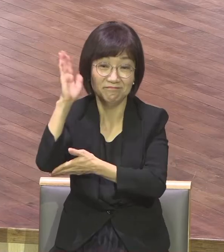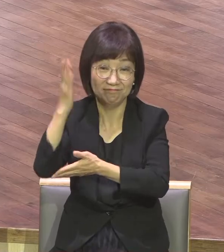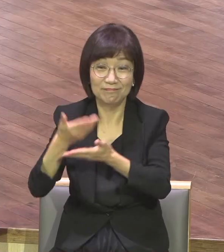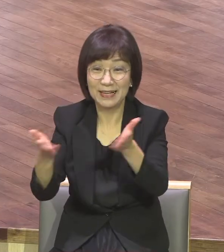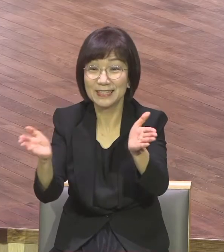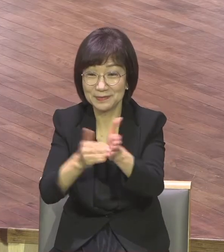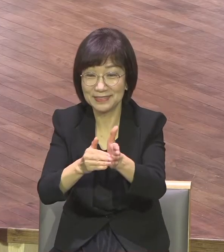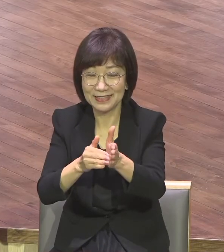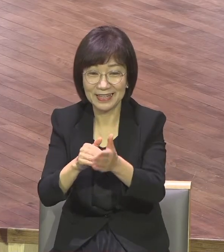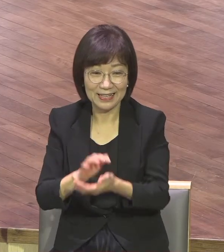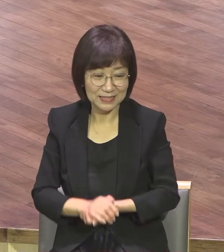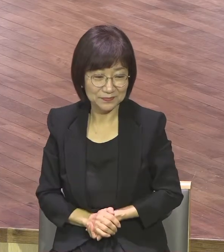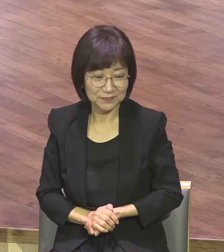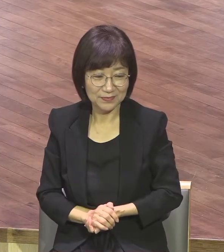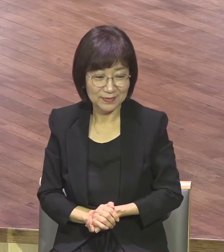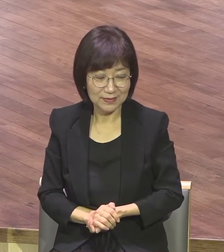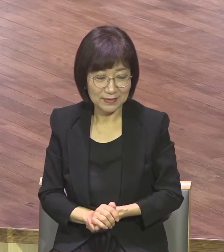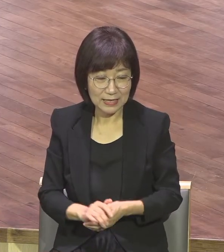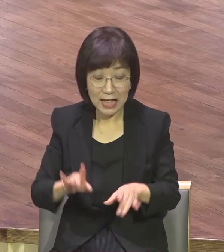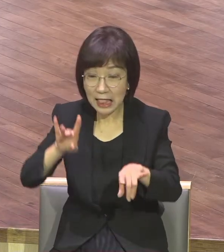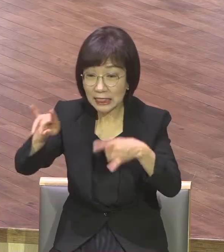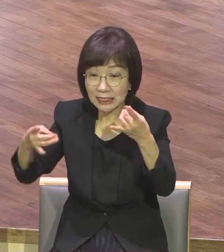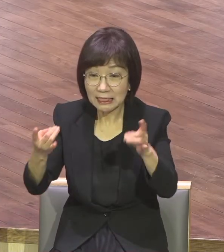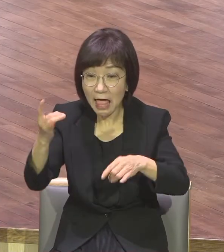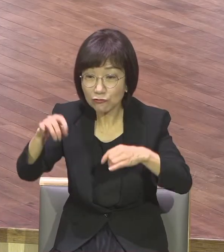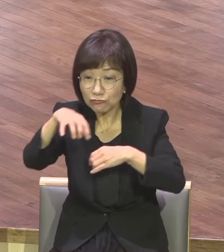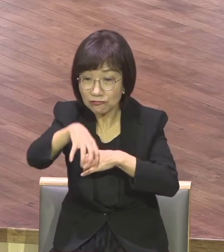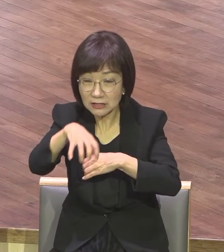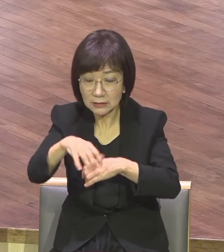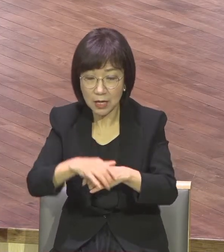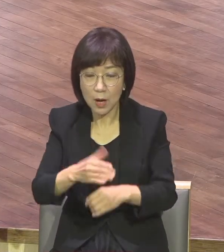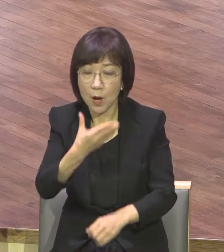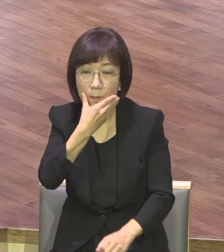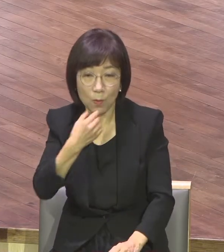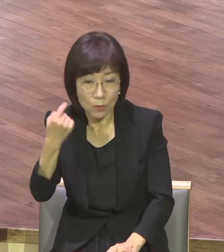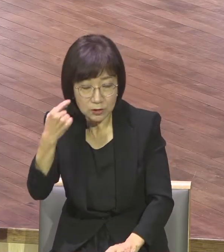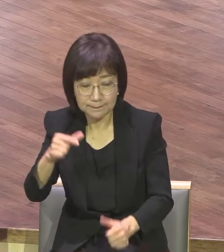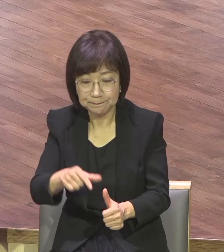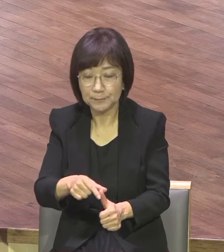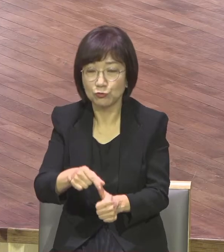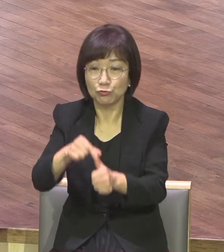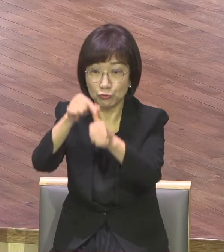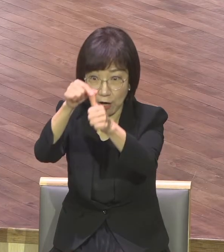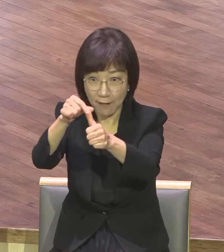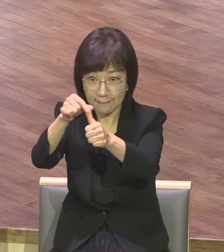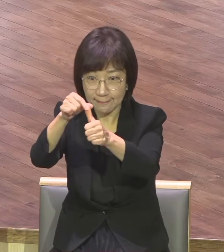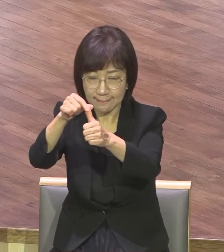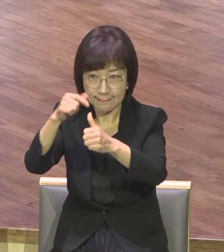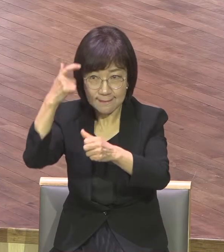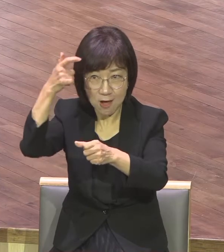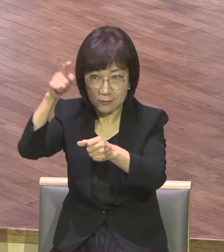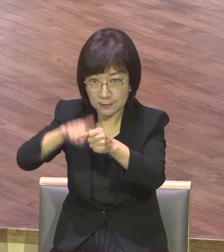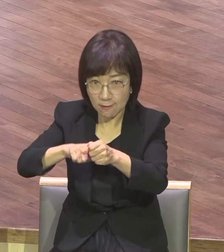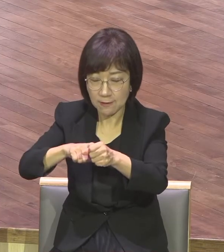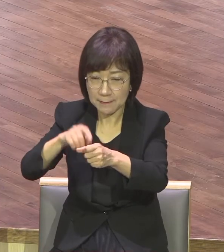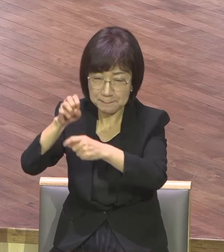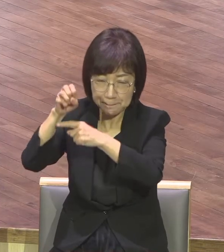되느냐? 빛의 망대를 세워야 된다. 복음의 망대, 구원의 망대, 영접의 망대를 세워야 할 시간표가